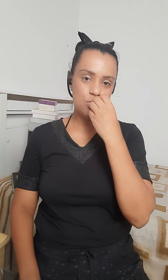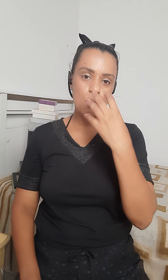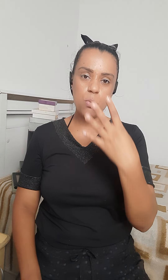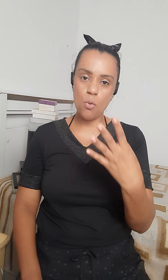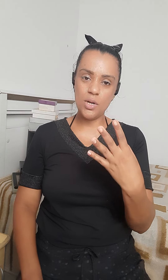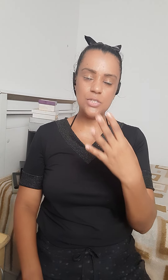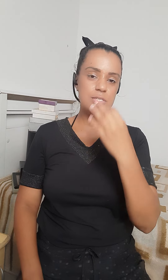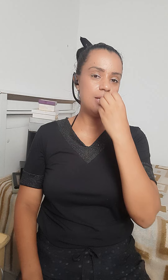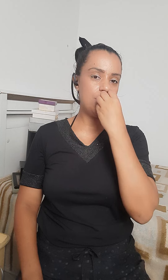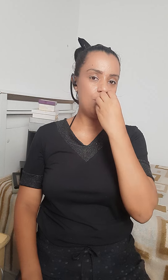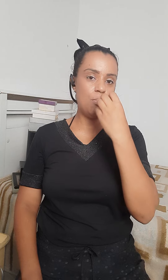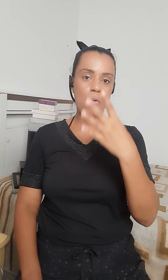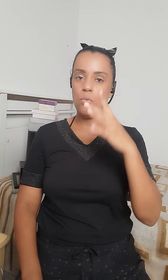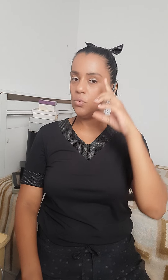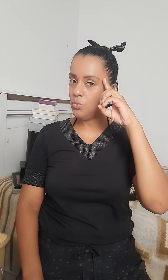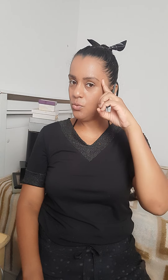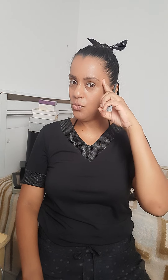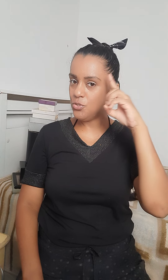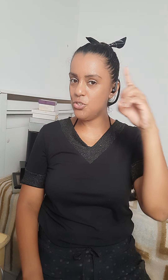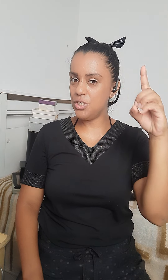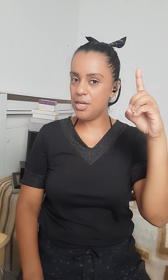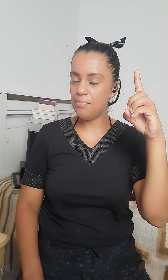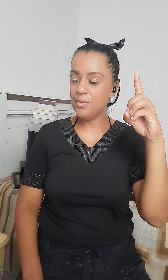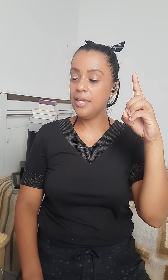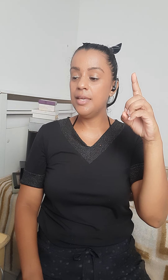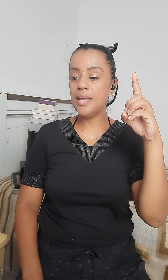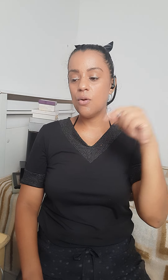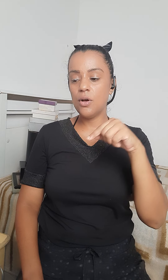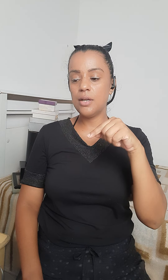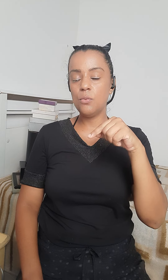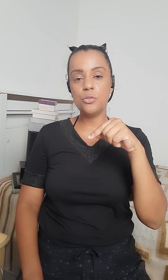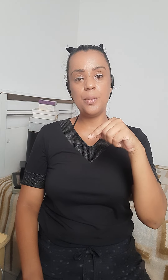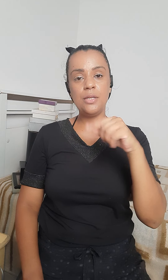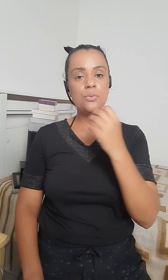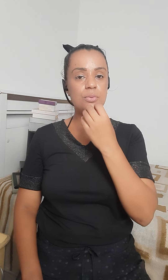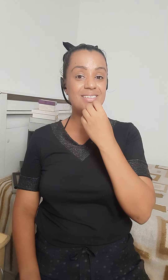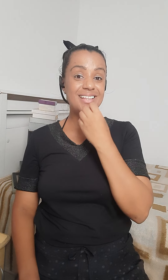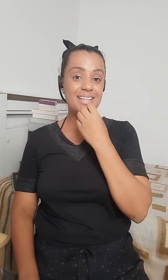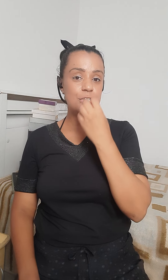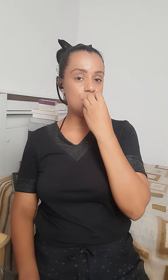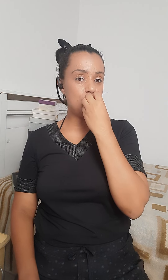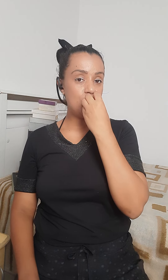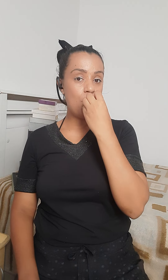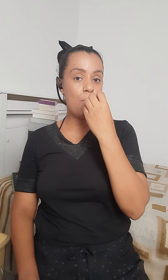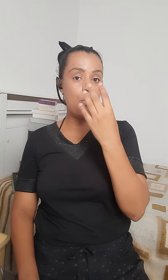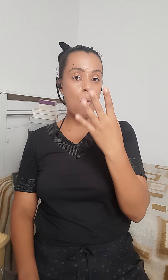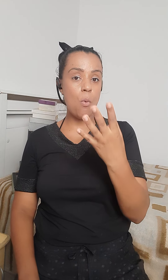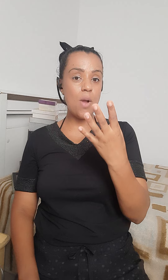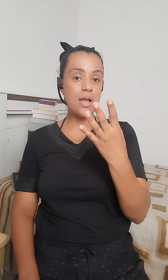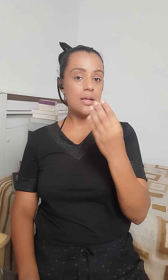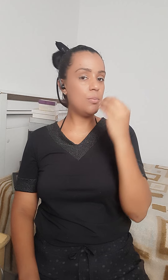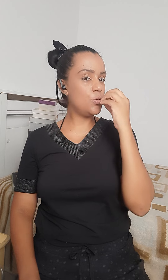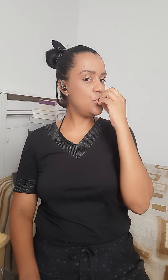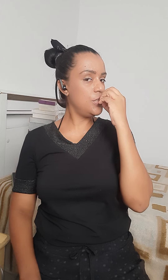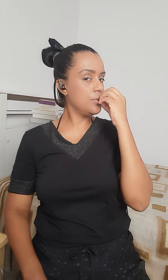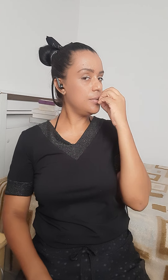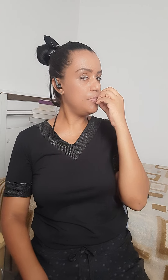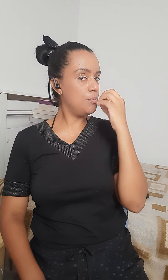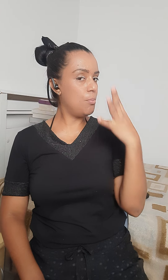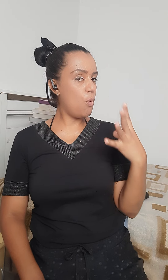um bom antes, né? Bom dia. E agora, o outro período da tarde. Boa, montinho, né?